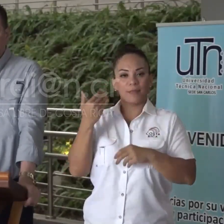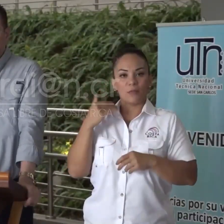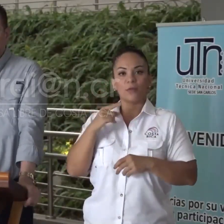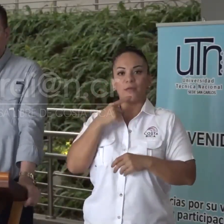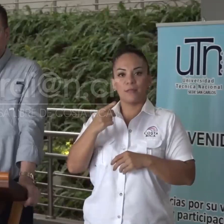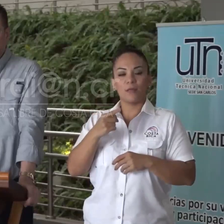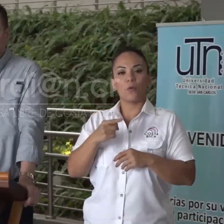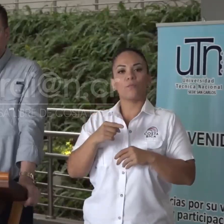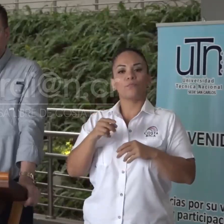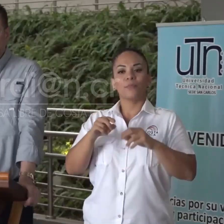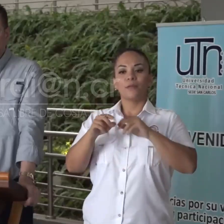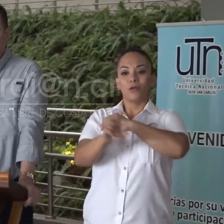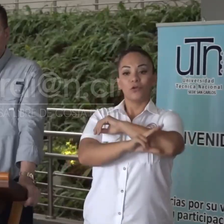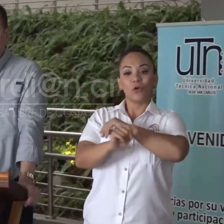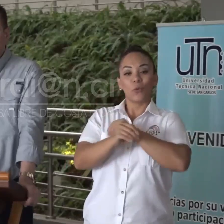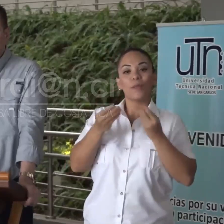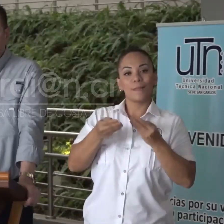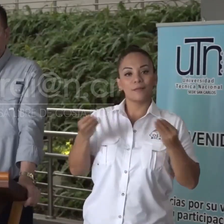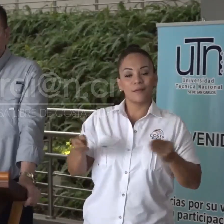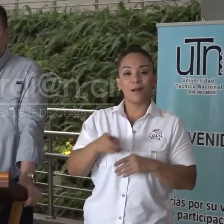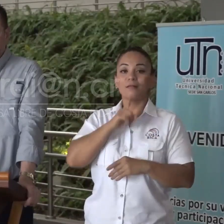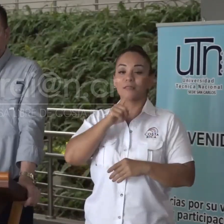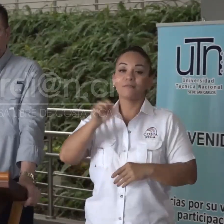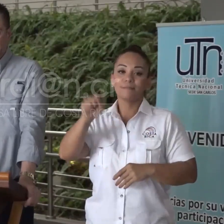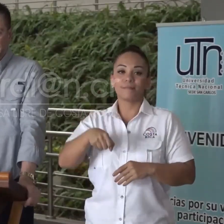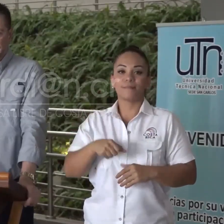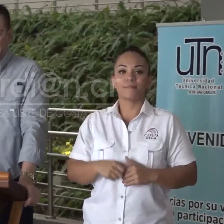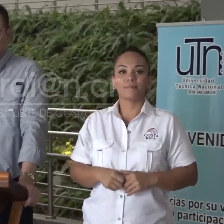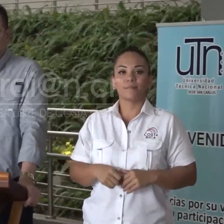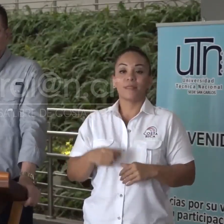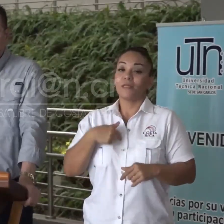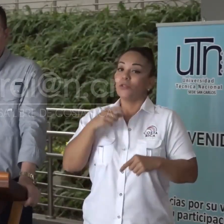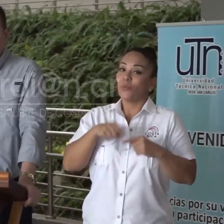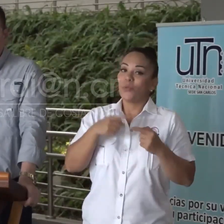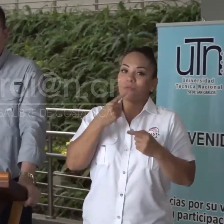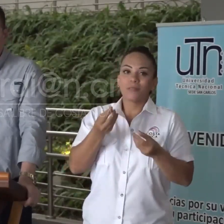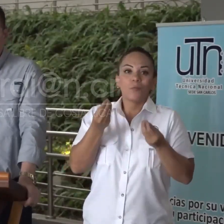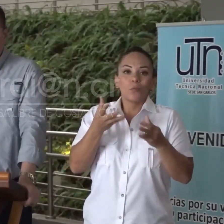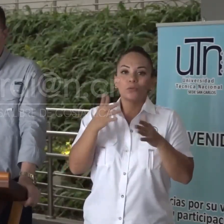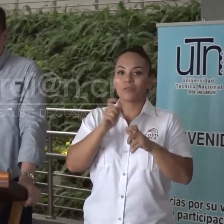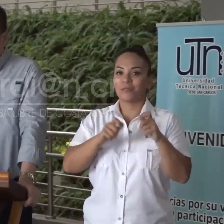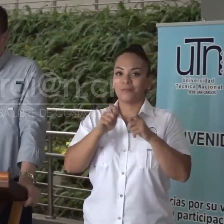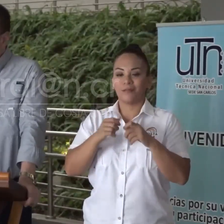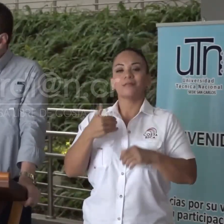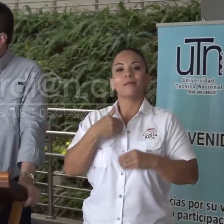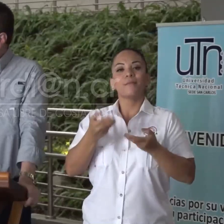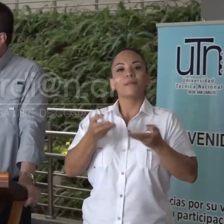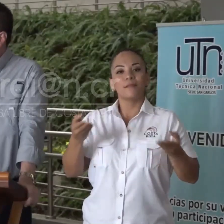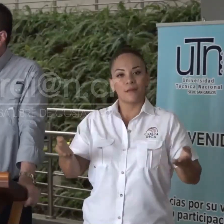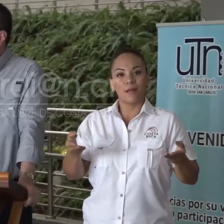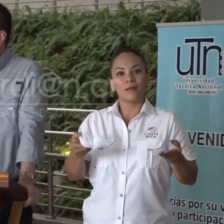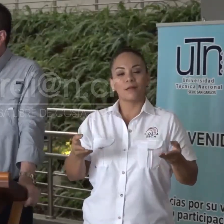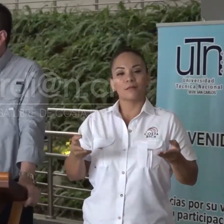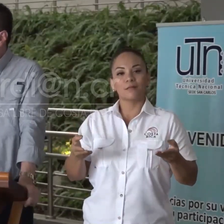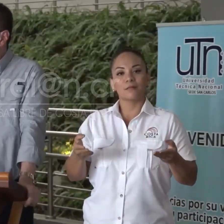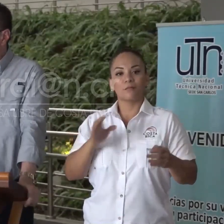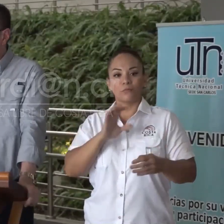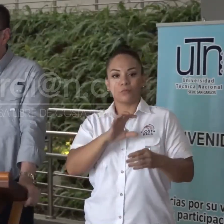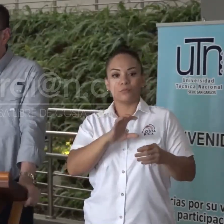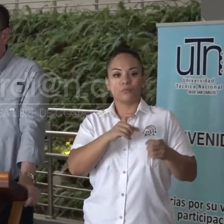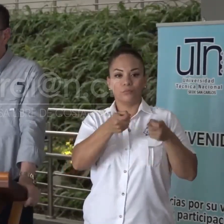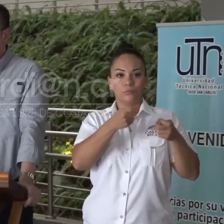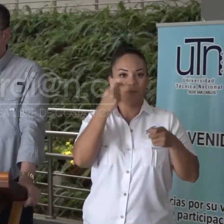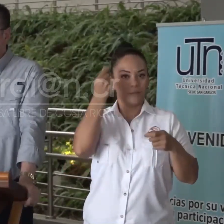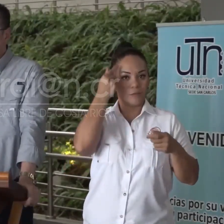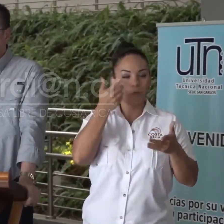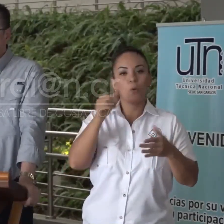mencionaba el robo de materiales. Efectivamente, no puedo dar mayores detalles. Hay materiales que son de la administración, hay materiales